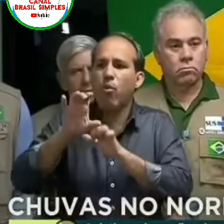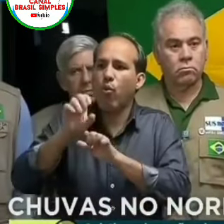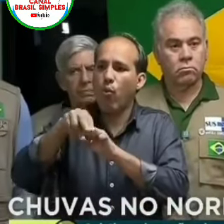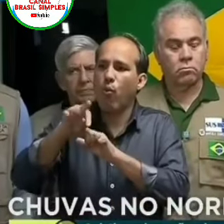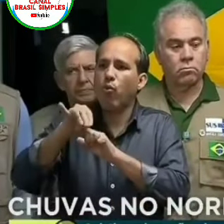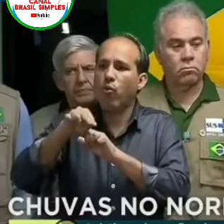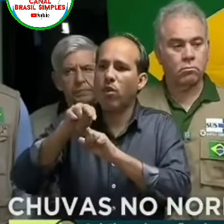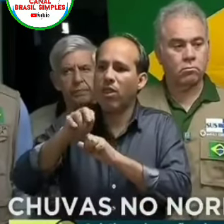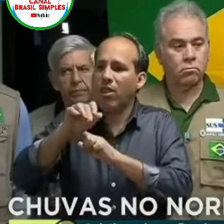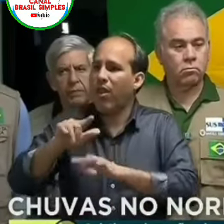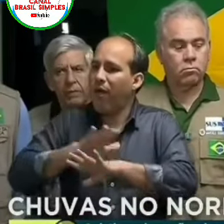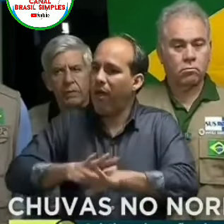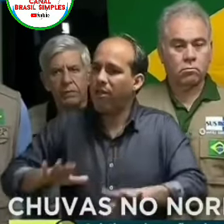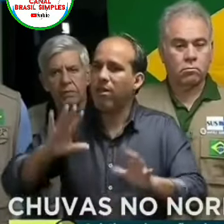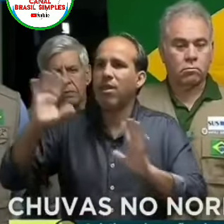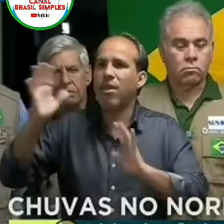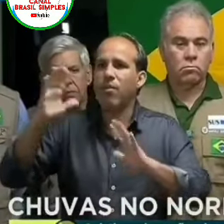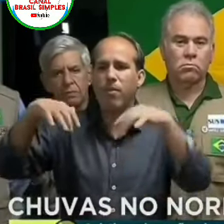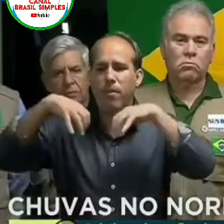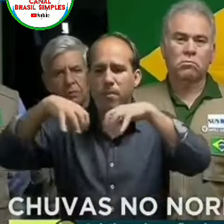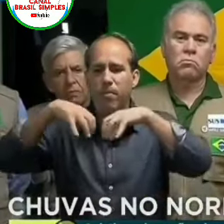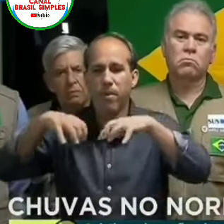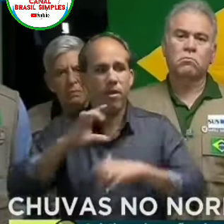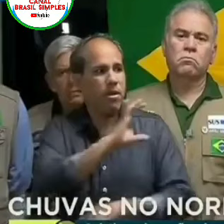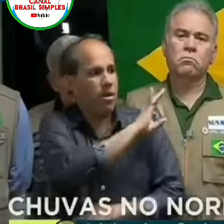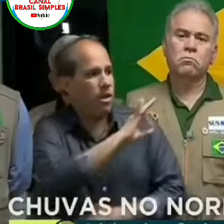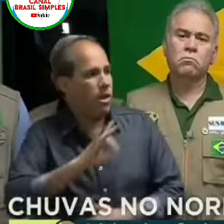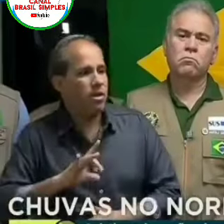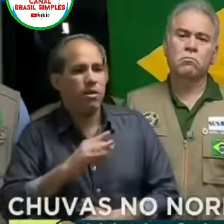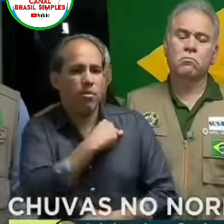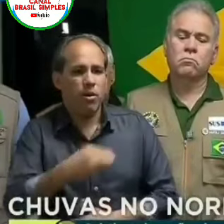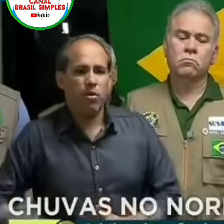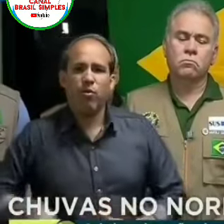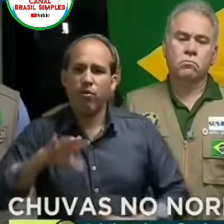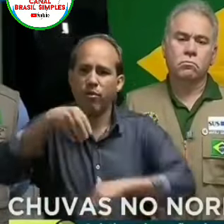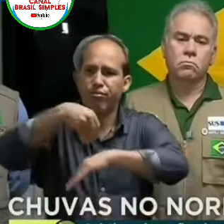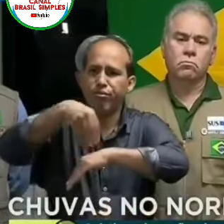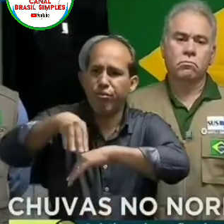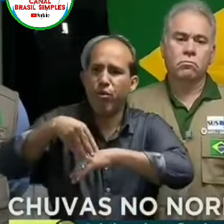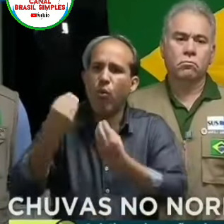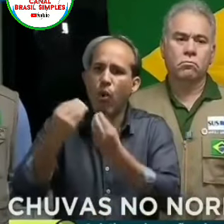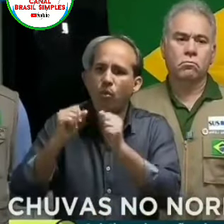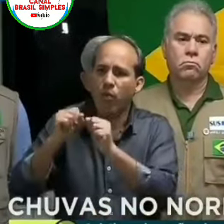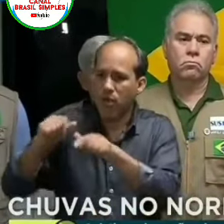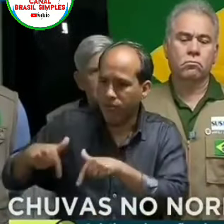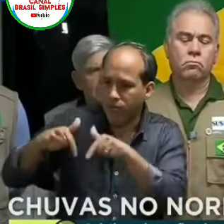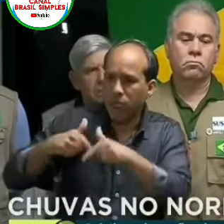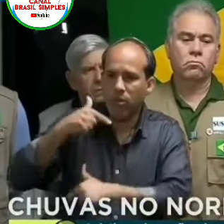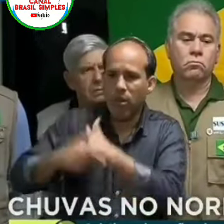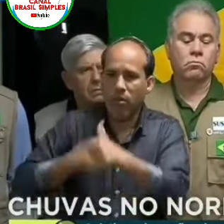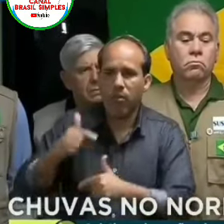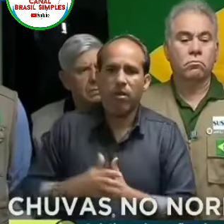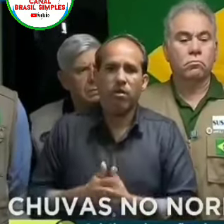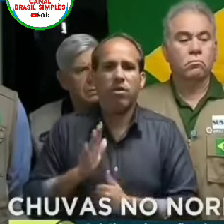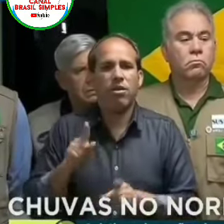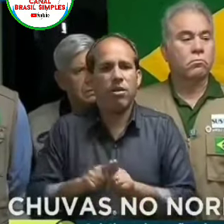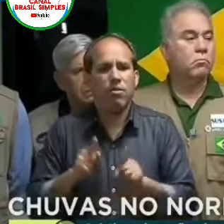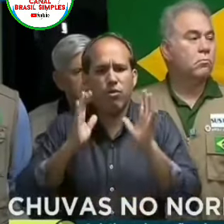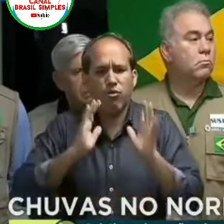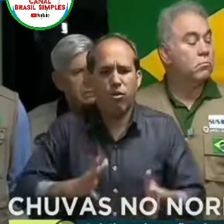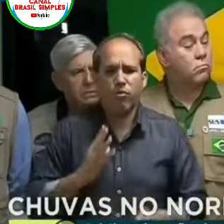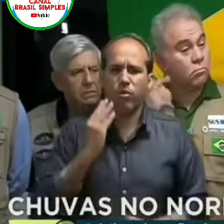problemas. Cada ministro vai expor um pouco aqui do que ele vem fazendo, até por